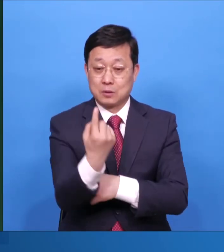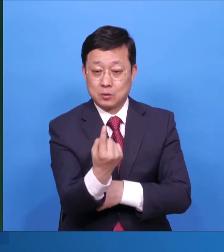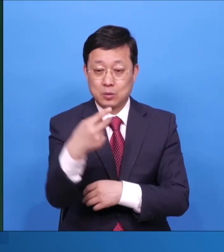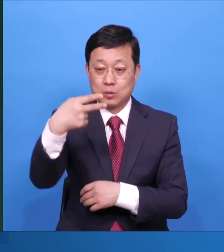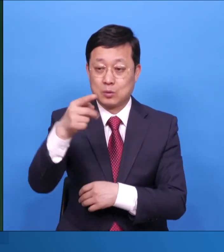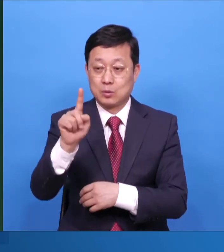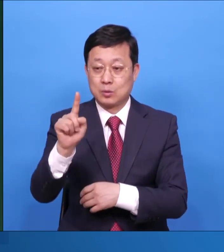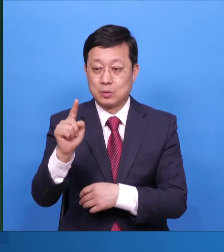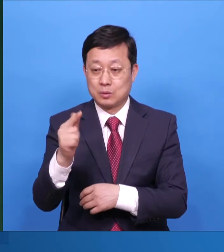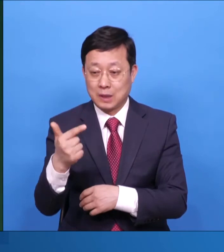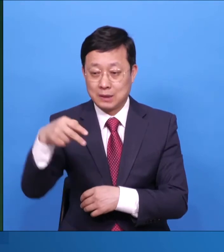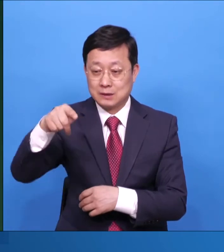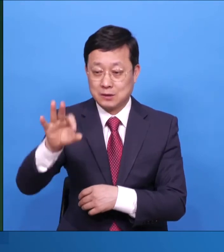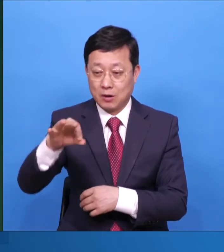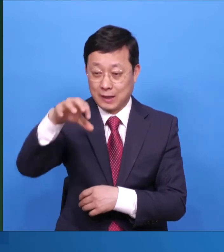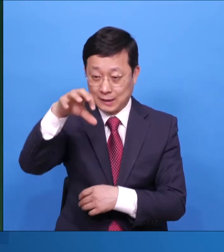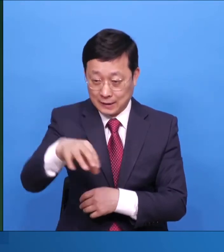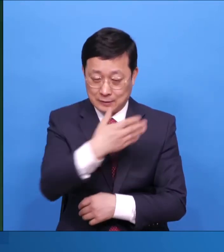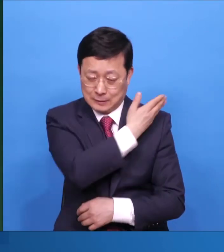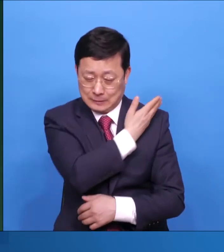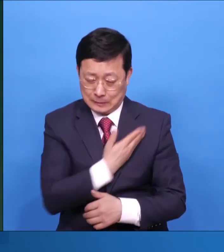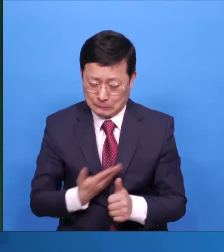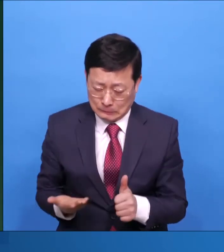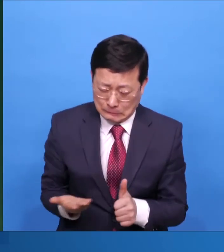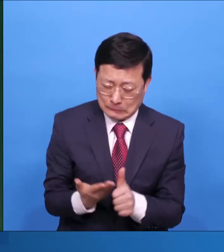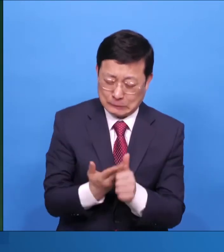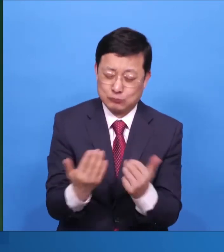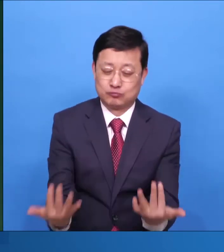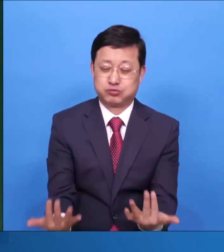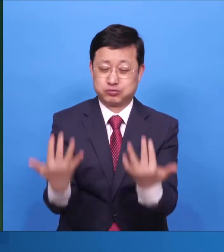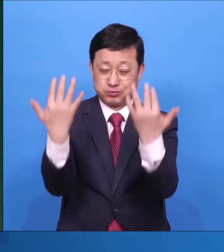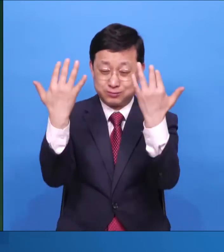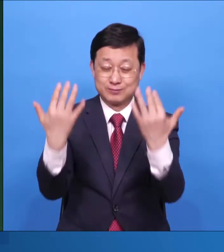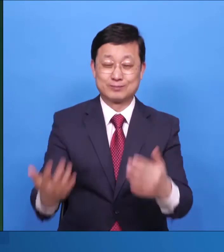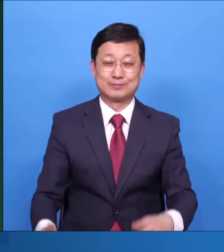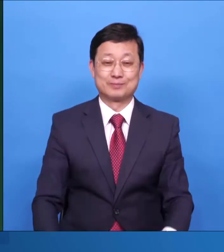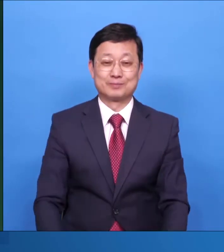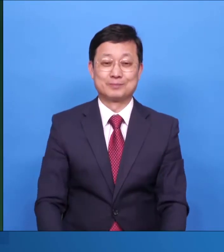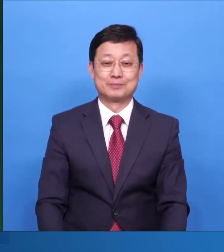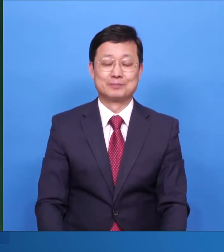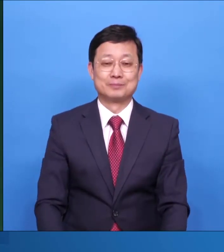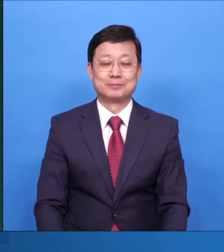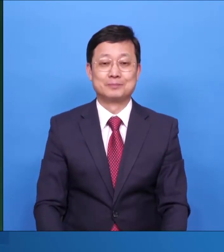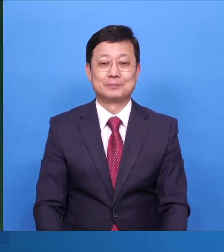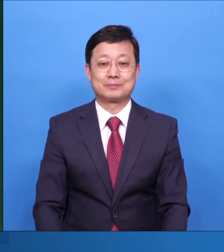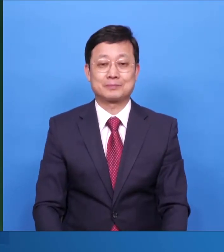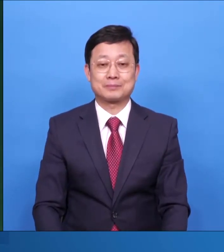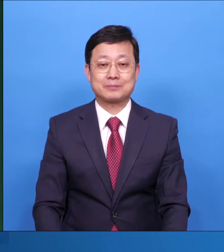도단성 운동을 펴니다. Como saben bien los remanentes, hubo ese movimiento en Dotán.